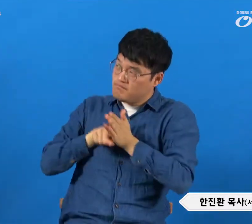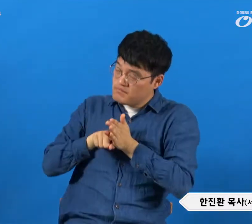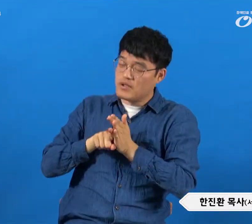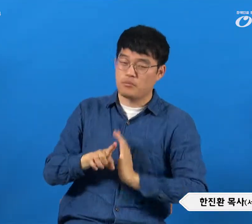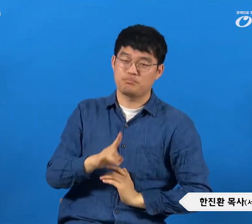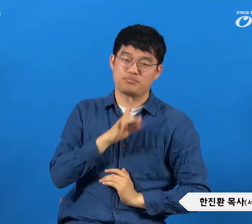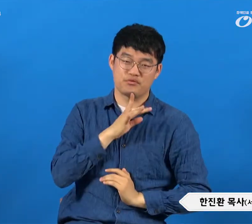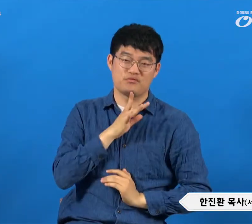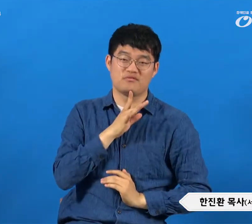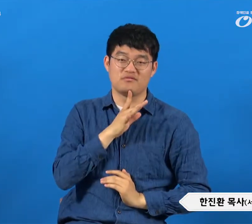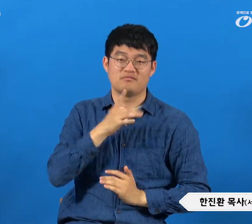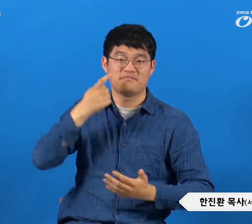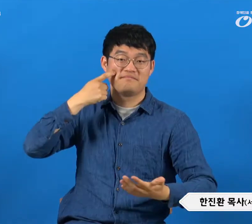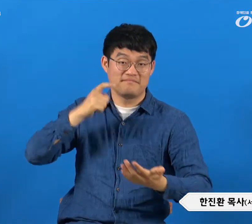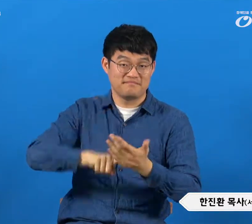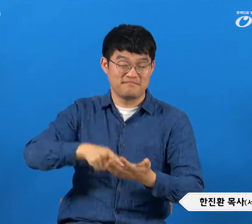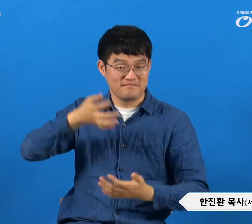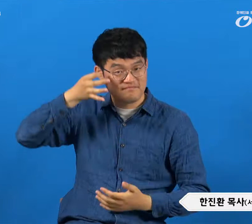알게 되었습니다.